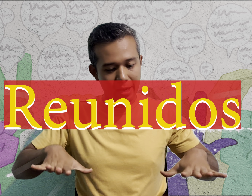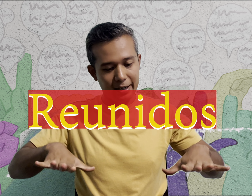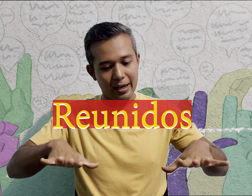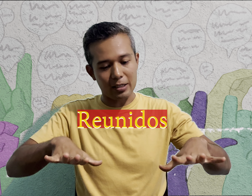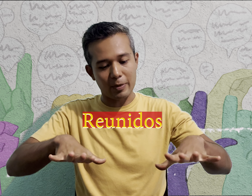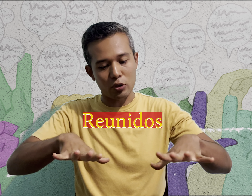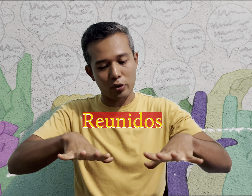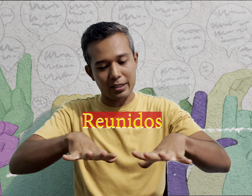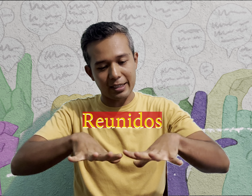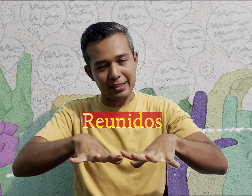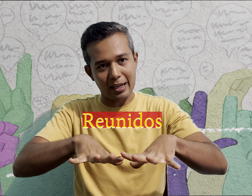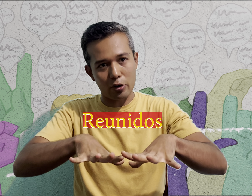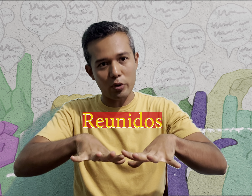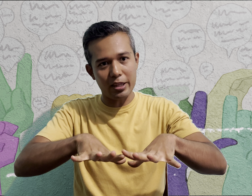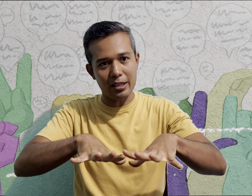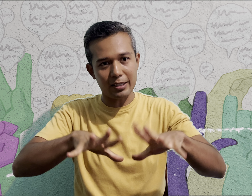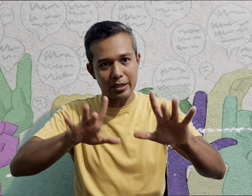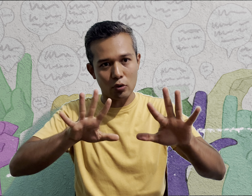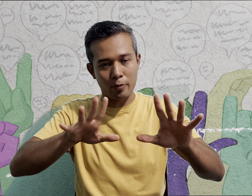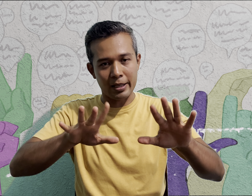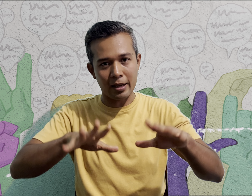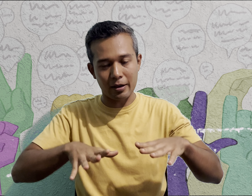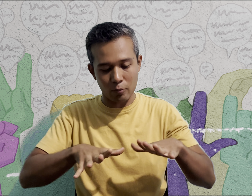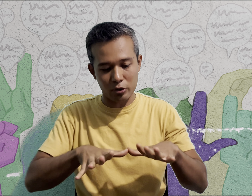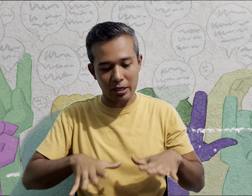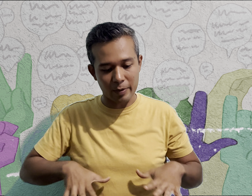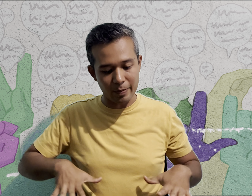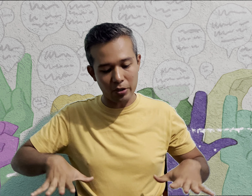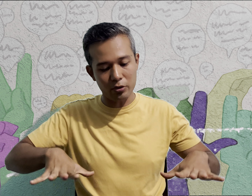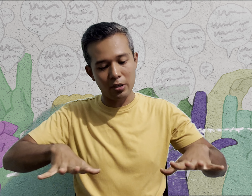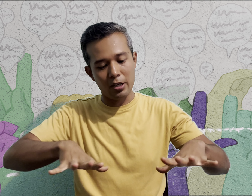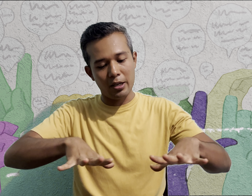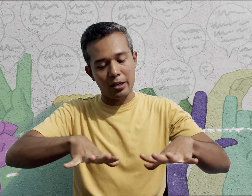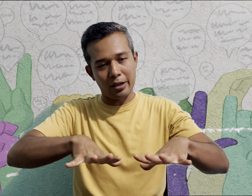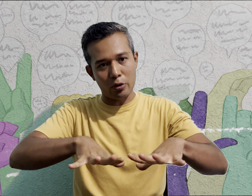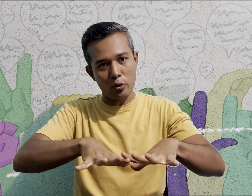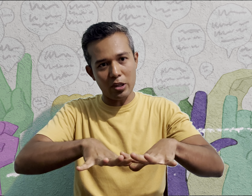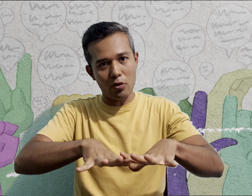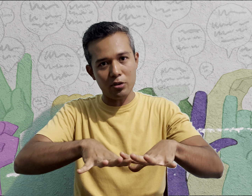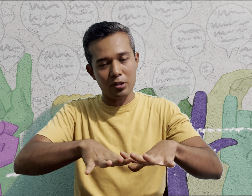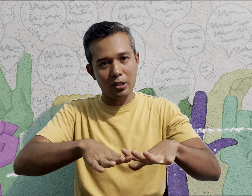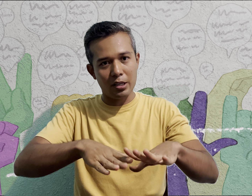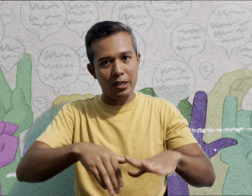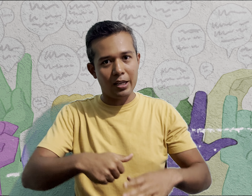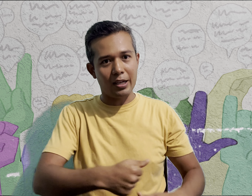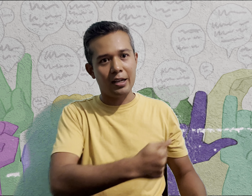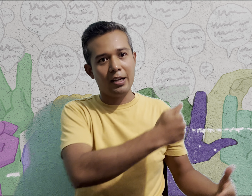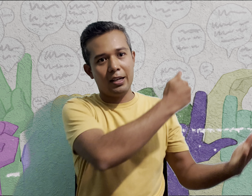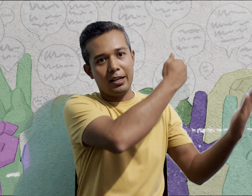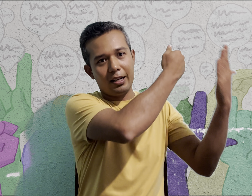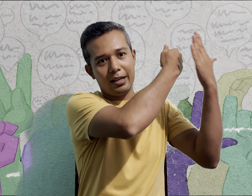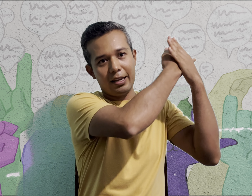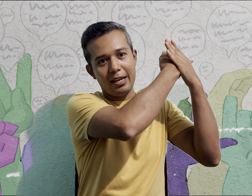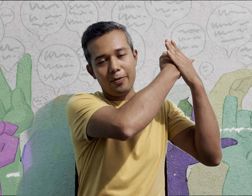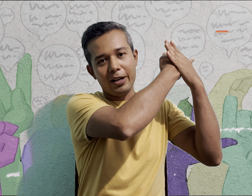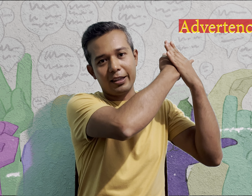que las personas están reunidas. Eso van a mostrar mis manos. Reunidos y